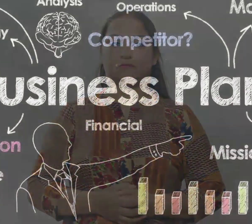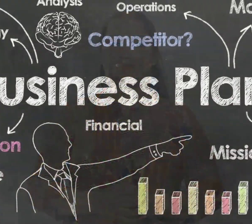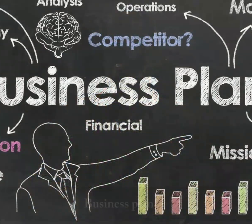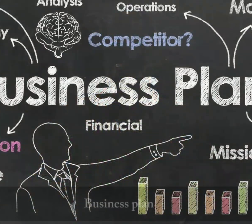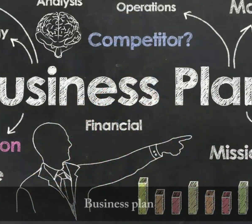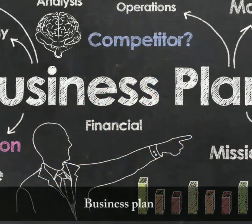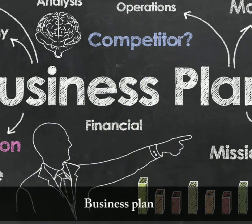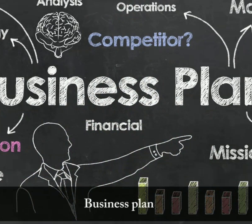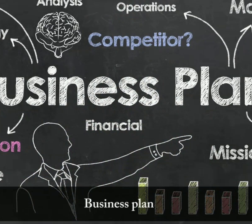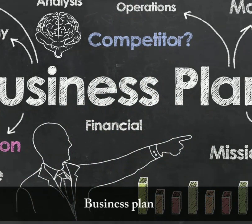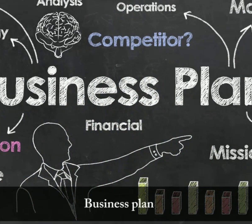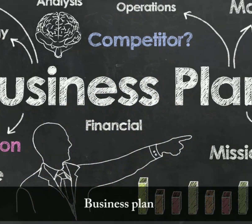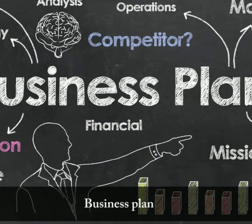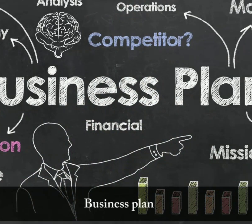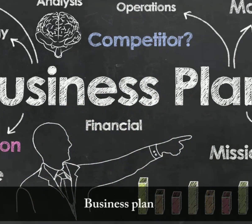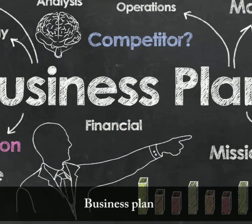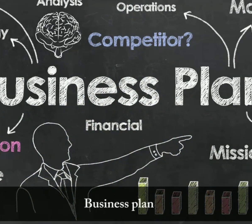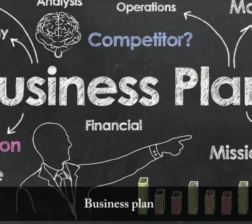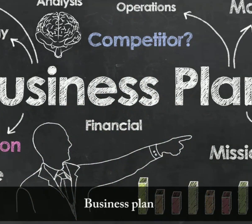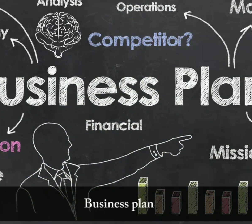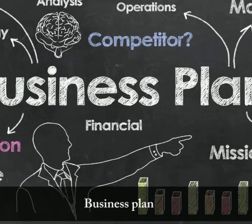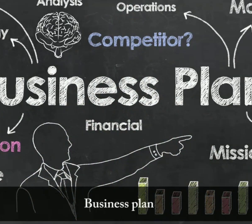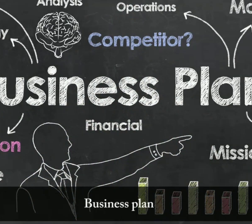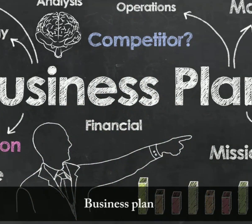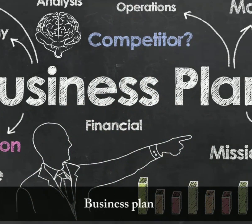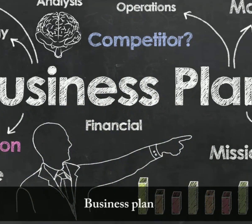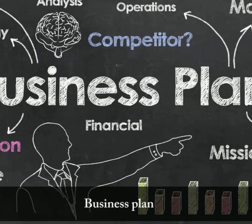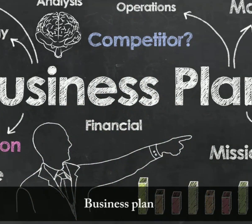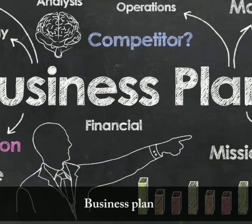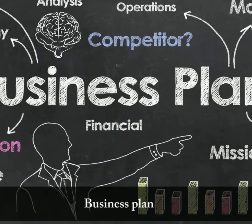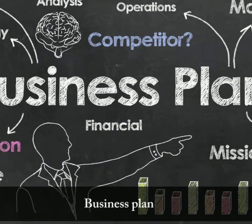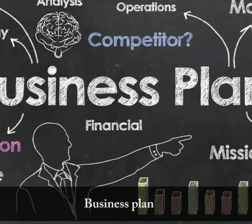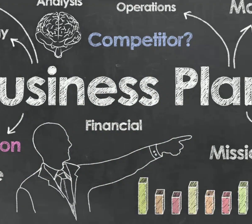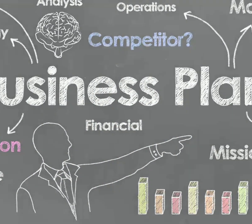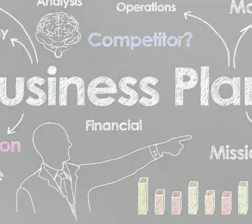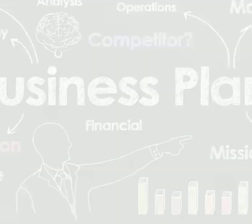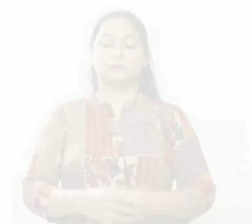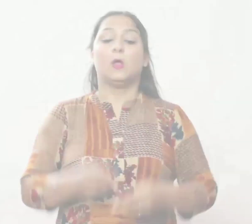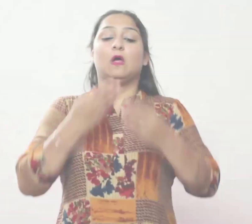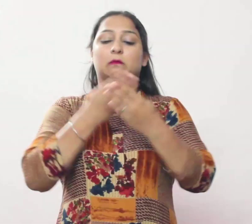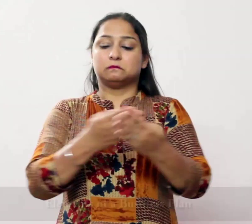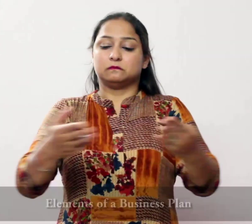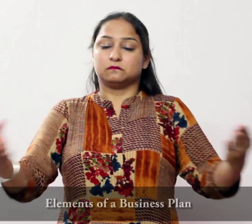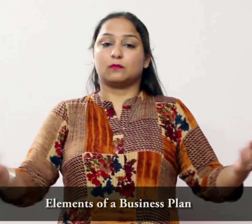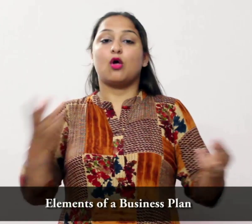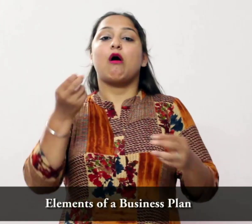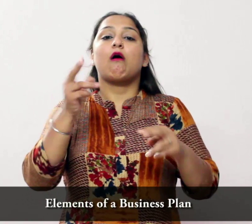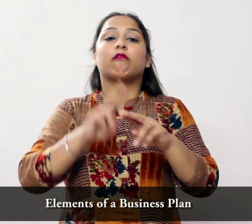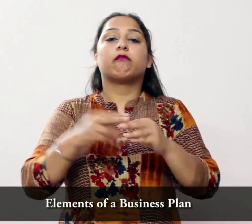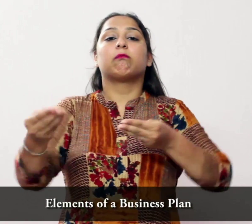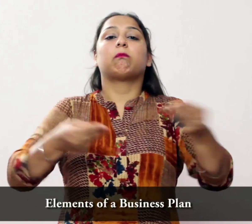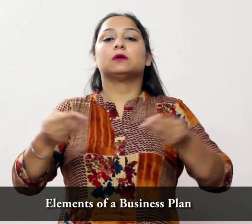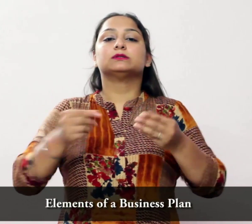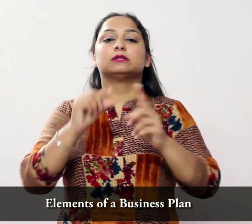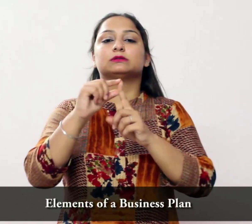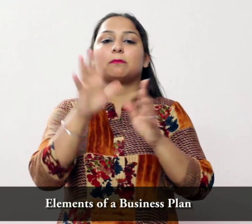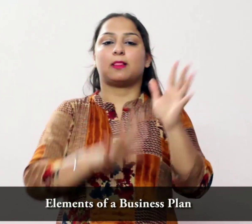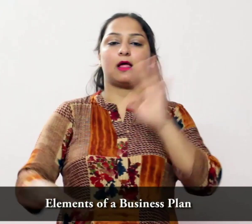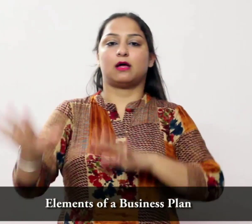लिए किया जा सकता है। व्यापार की योजना। एक व्यवसाय योजना के तत्व।